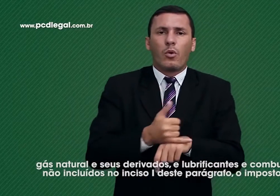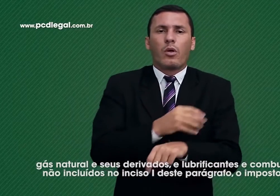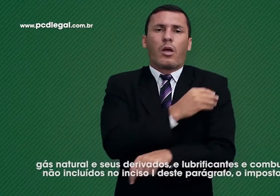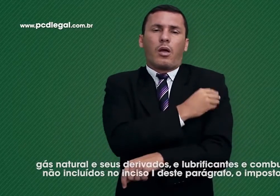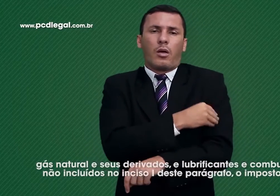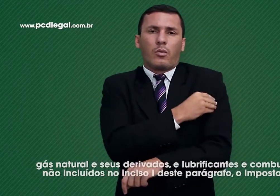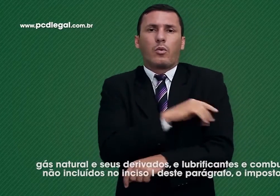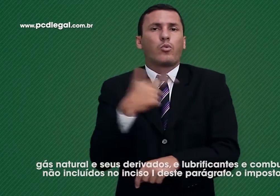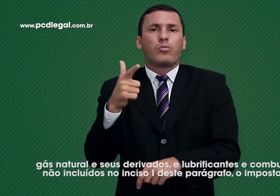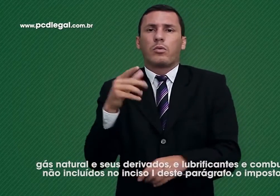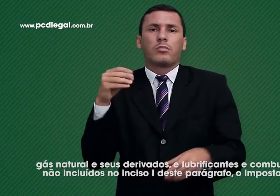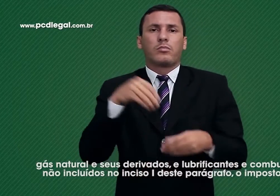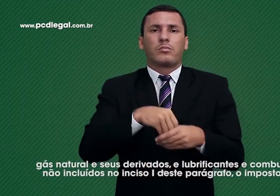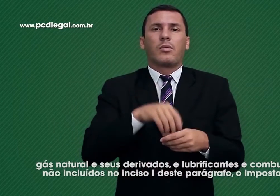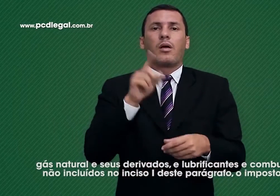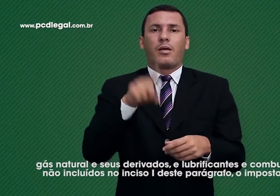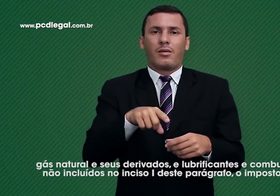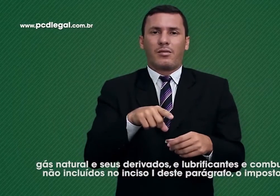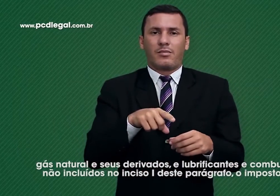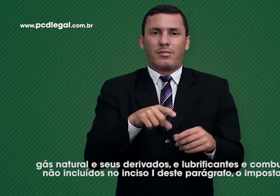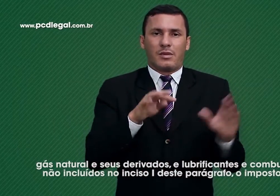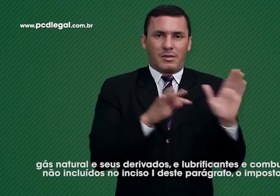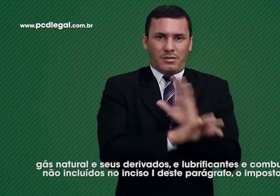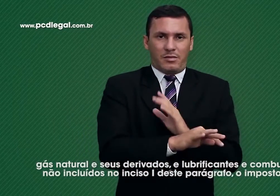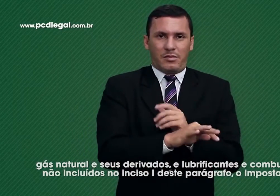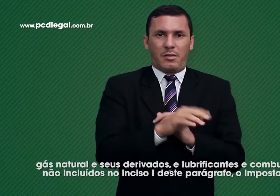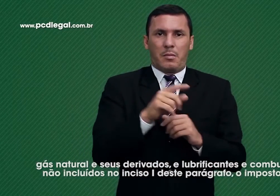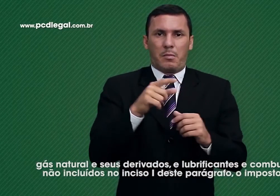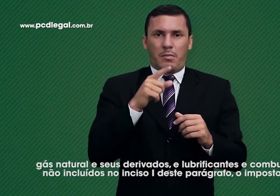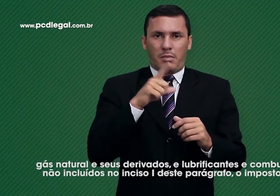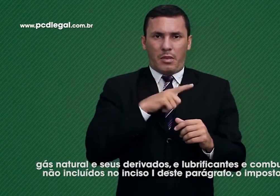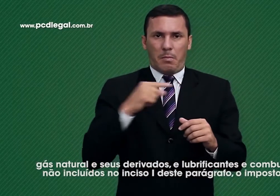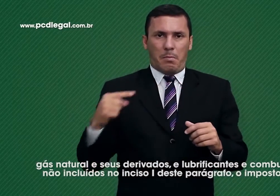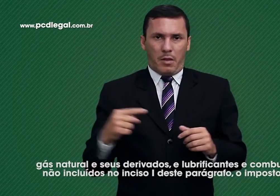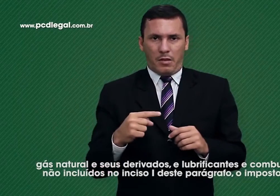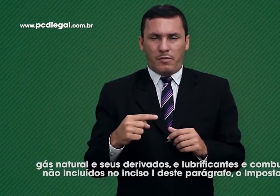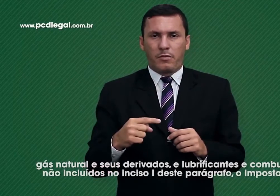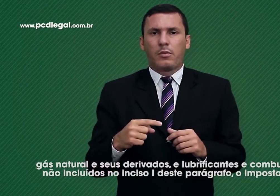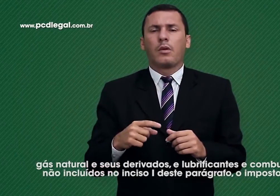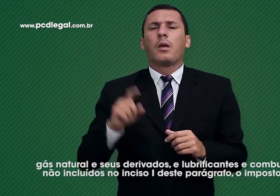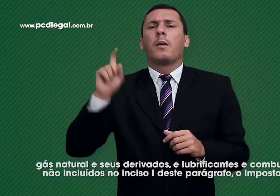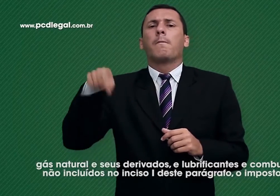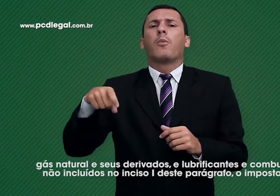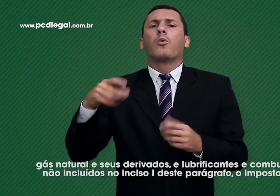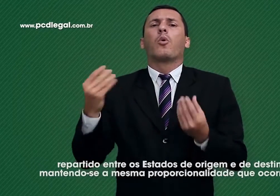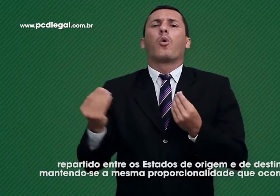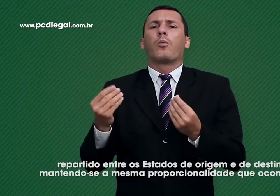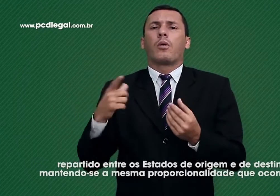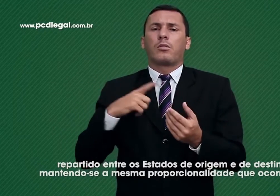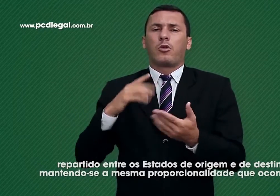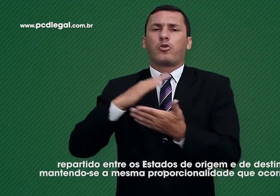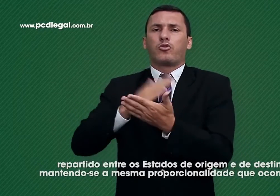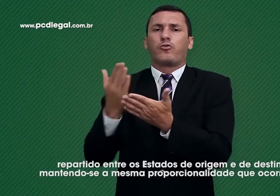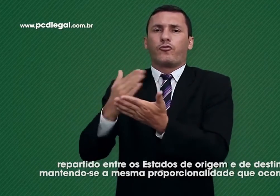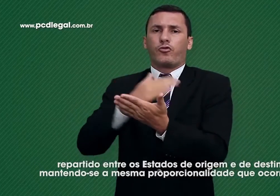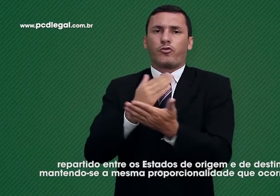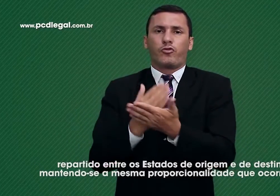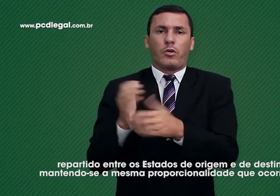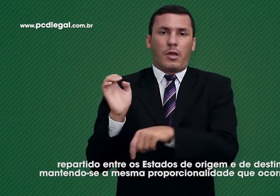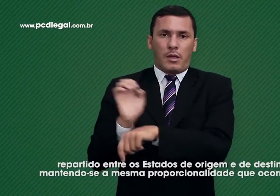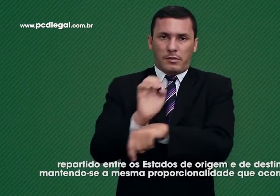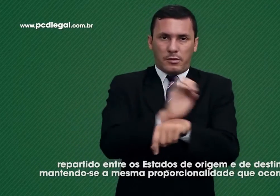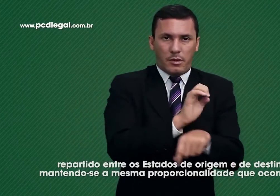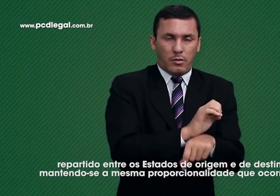e lubrificantes e combustíveis não incluídos no inciso 1 deste parágrafo, o imposto será repartido entre